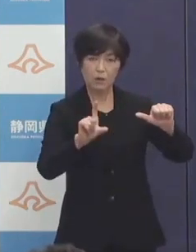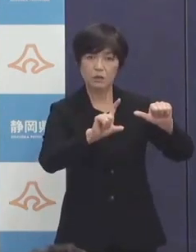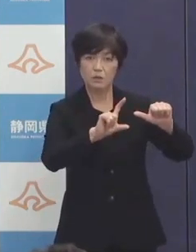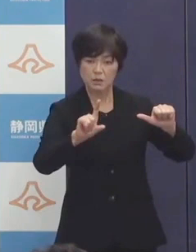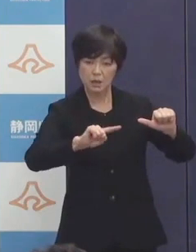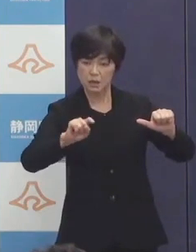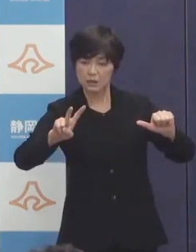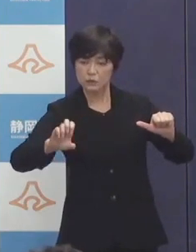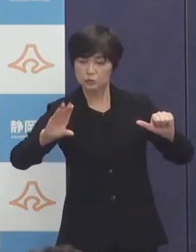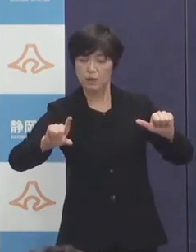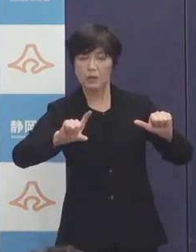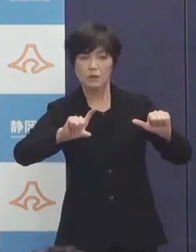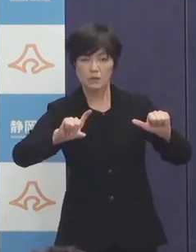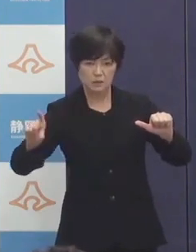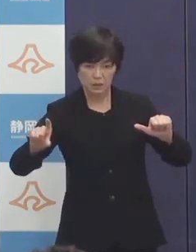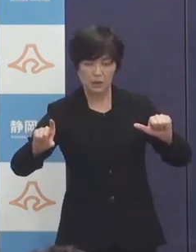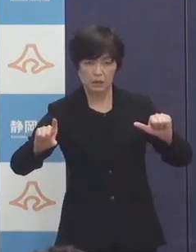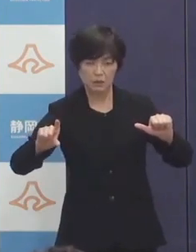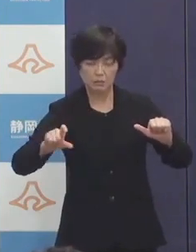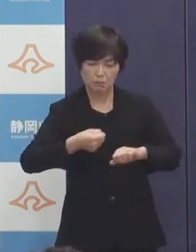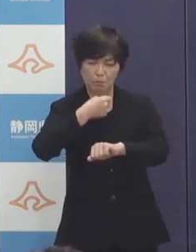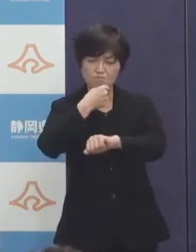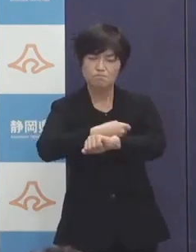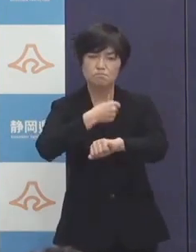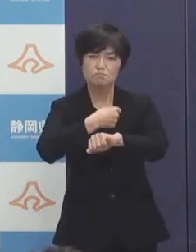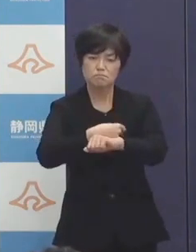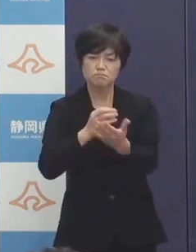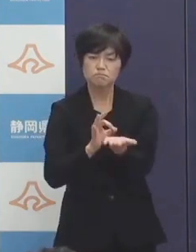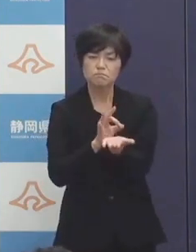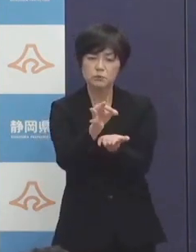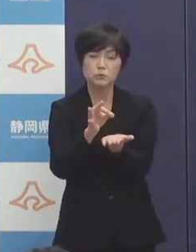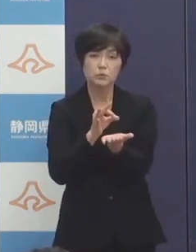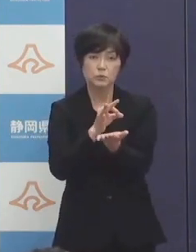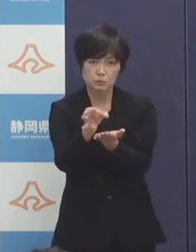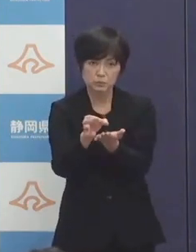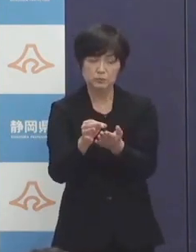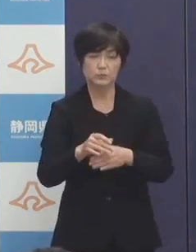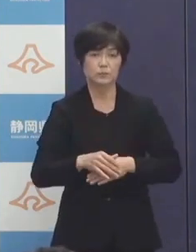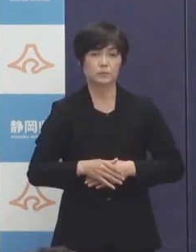から20万円の慰労金を給付しております。